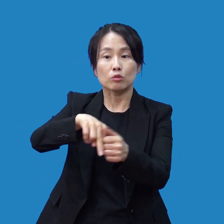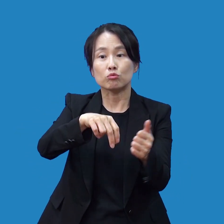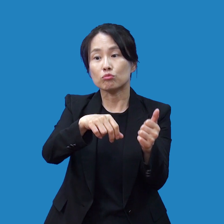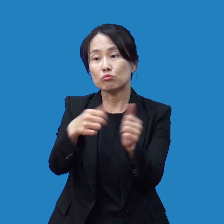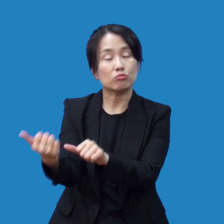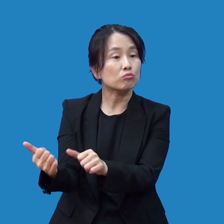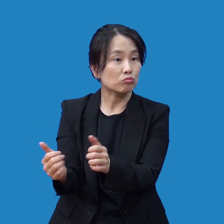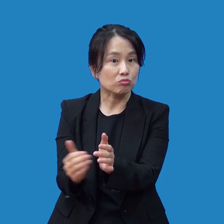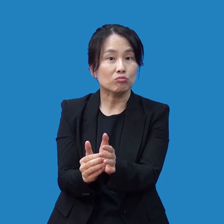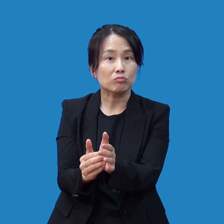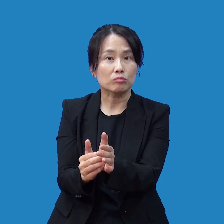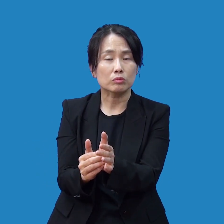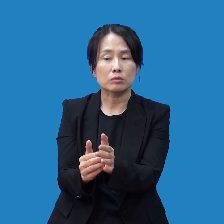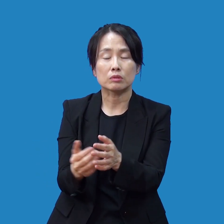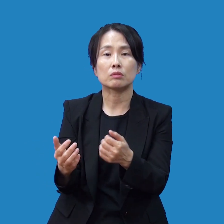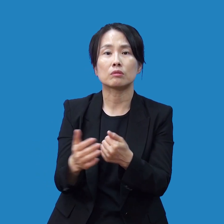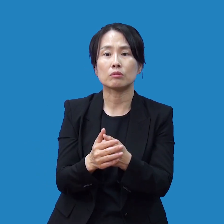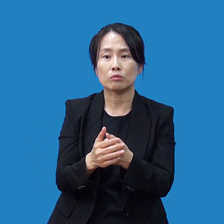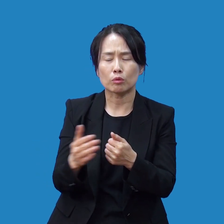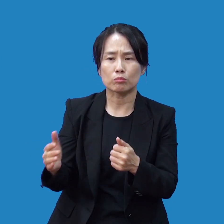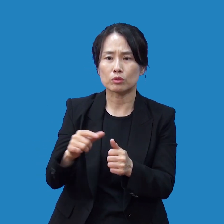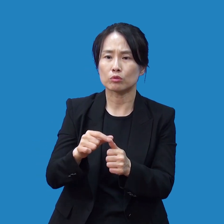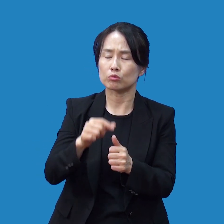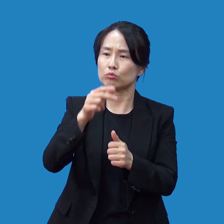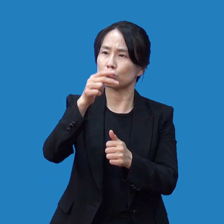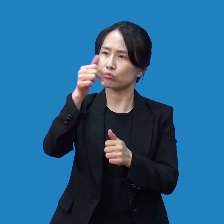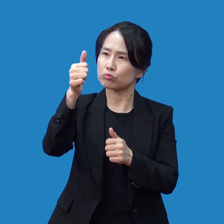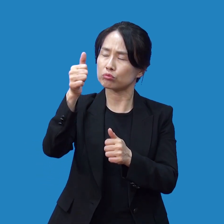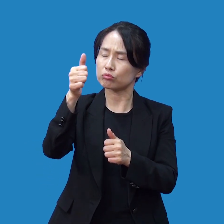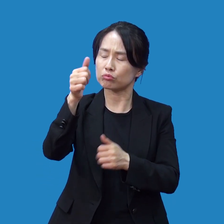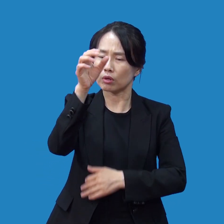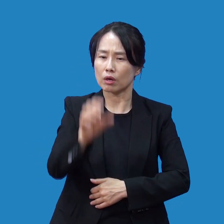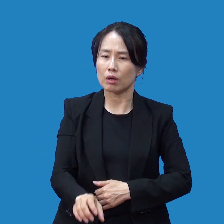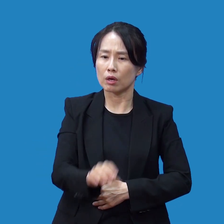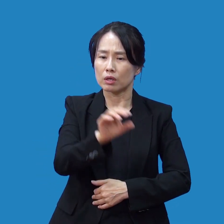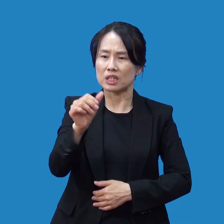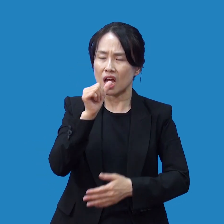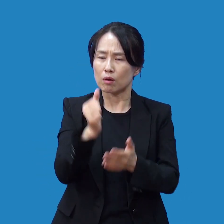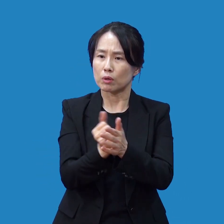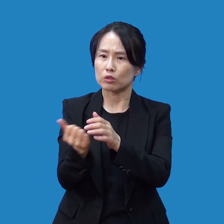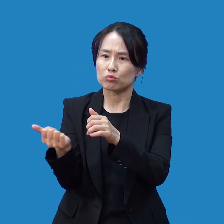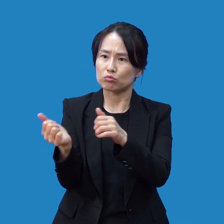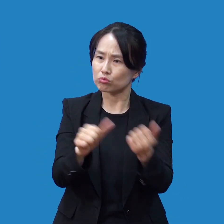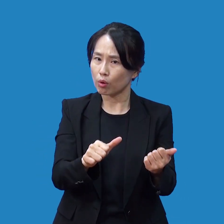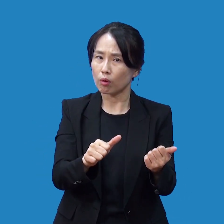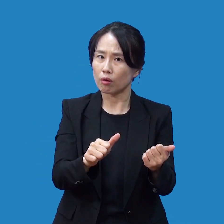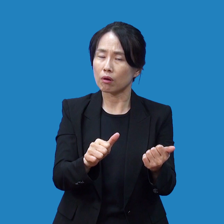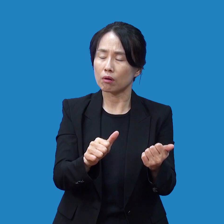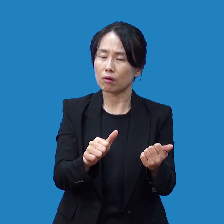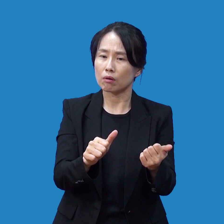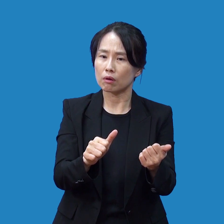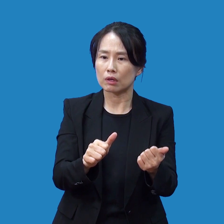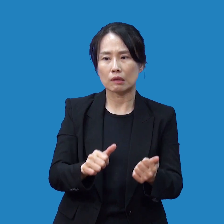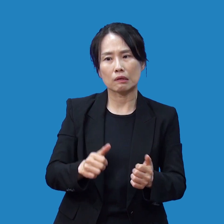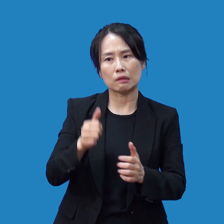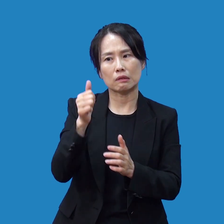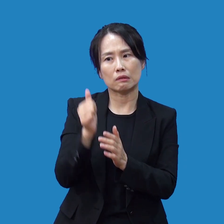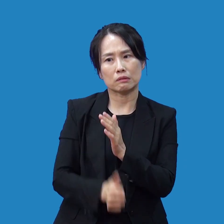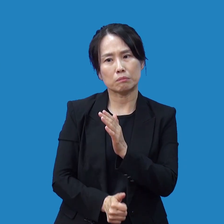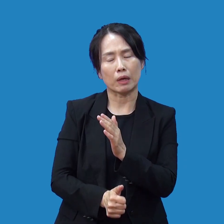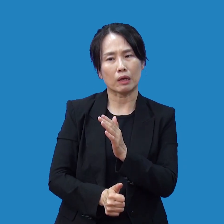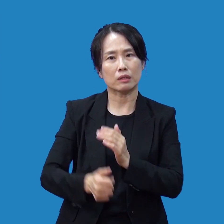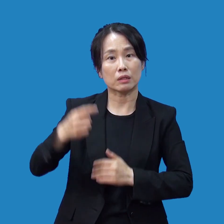겁니다. 그러니까 메시아가 십자가에 못 박혀 죽었다 그러면 이것은 실패한